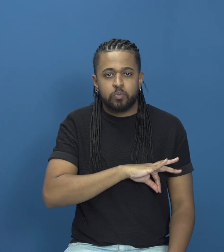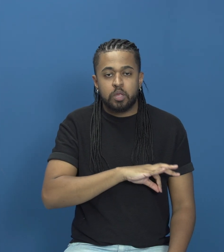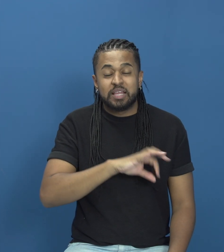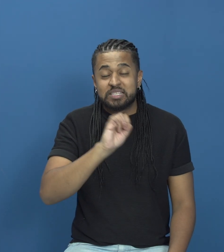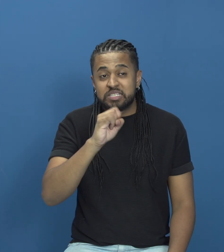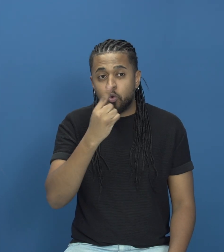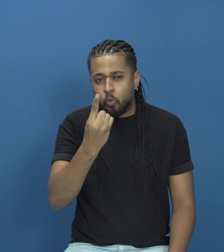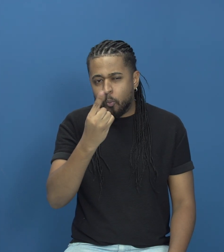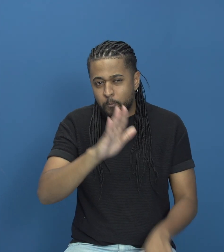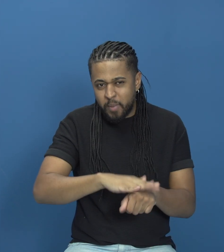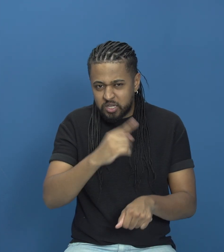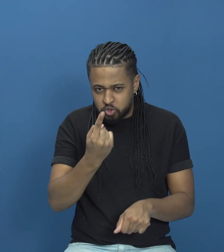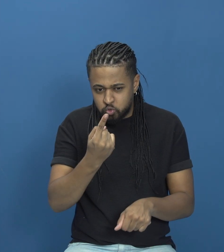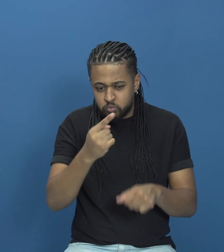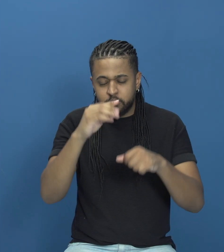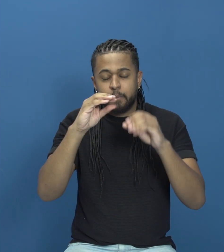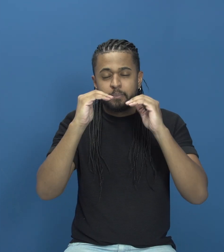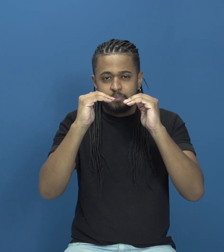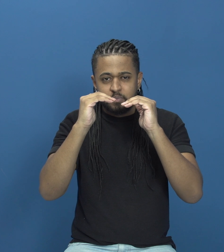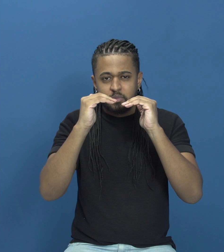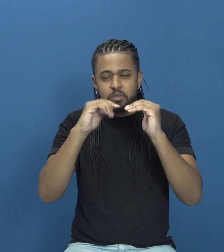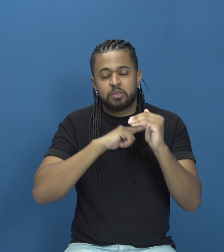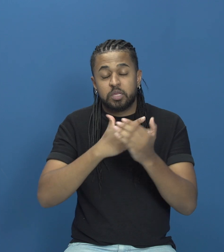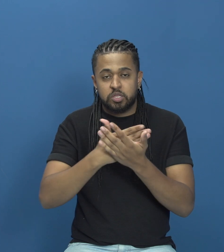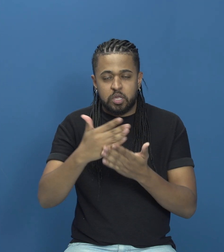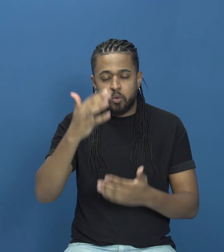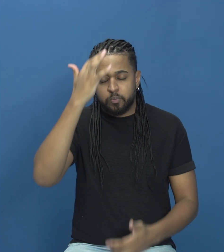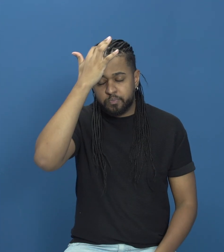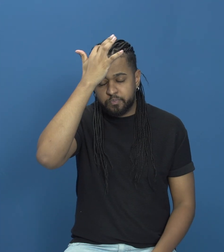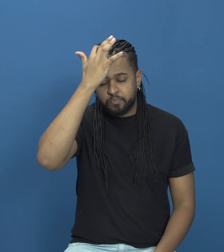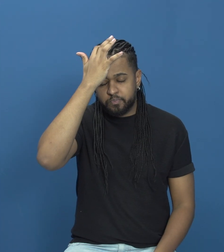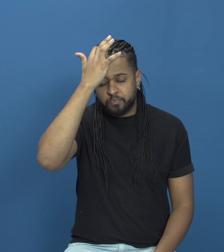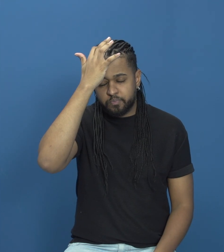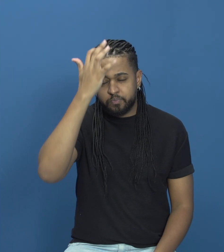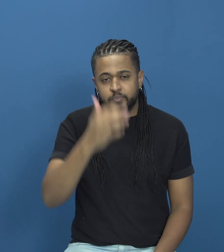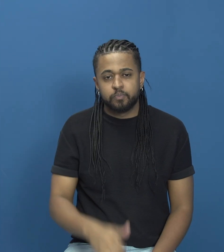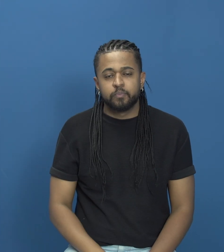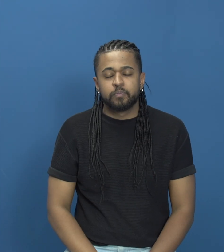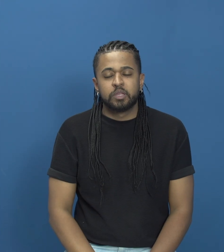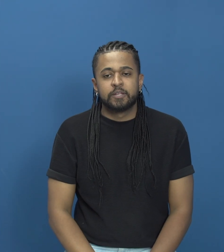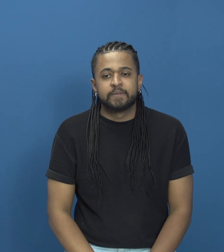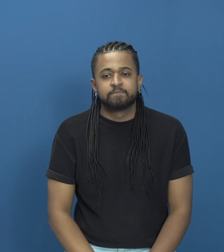de um candidato ou candidata preencher o critério inicial. Fecha aspas.